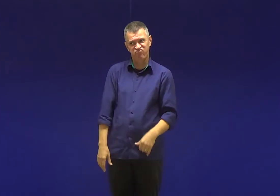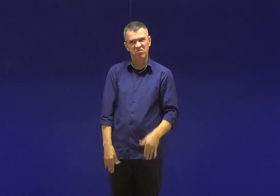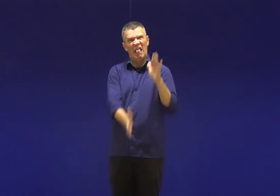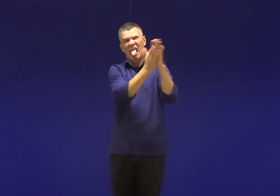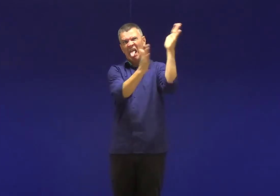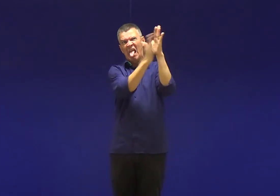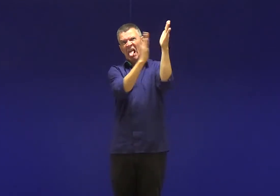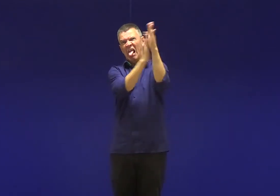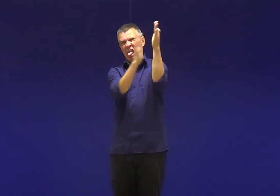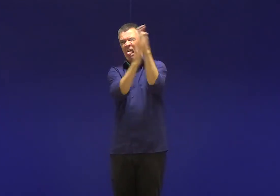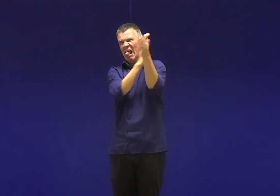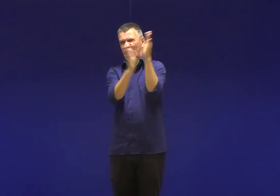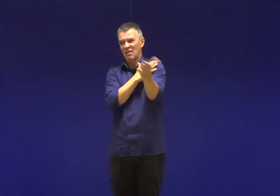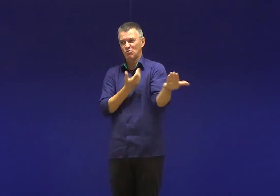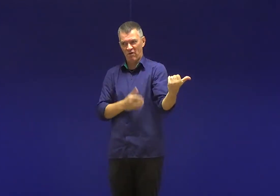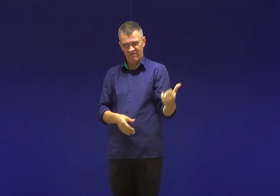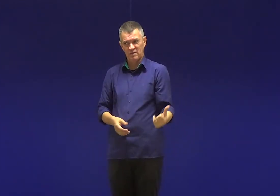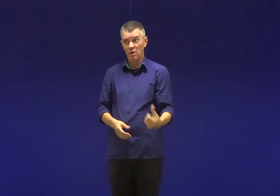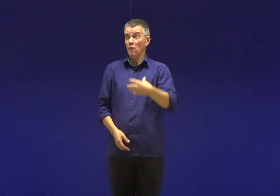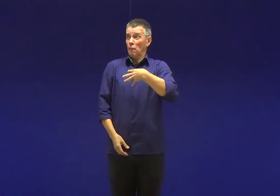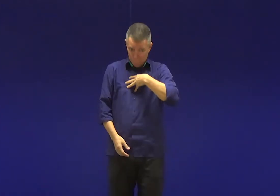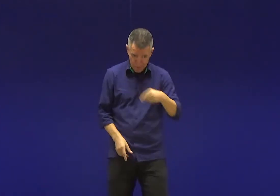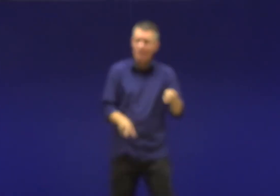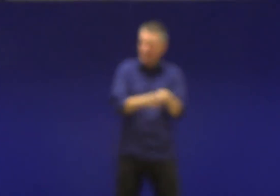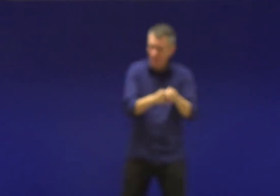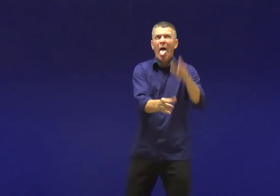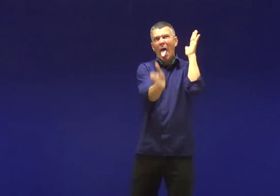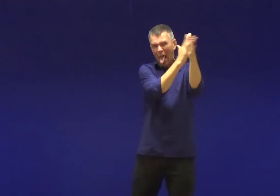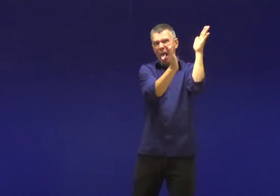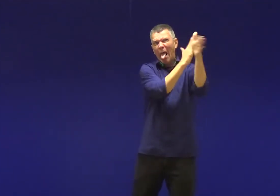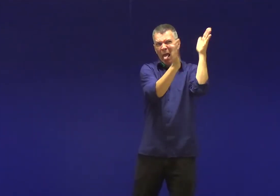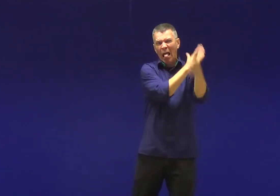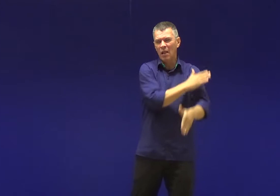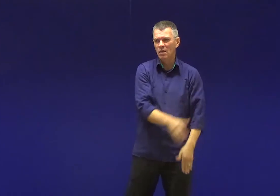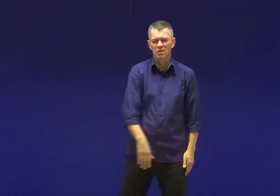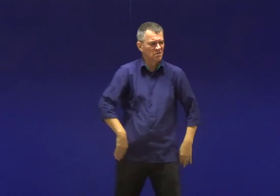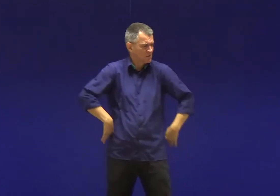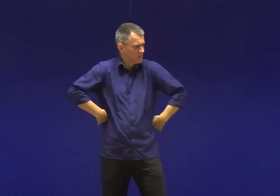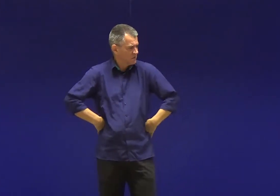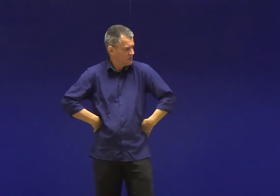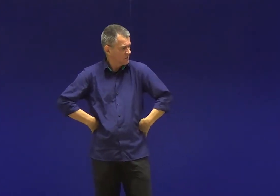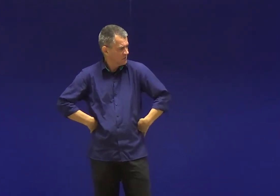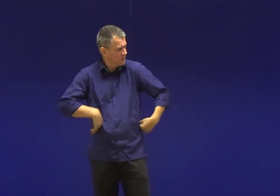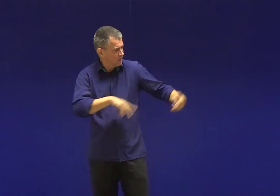minha esposa não, gosta de sair. Gosta de passear. A minha outra filha gosta também.